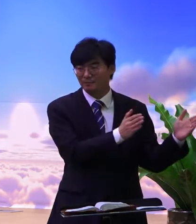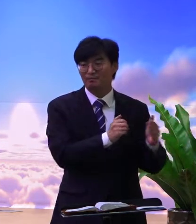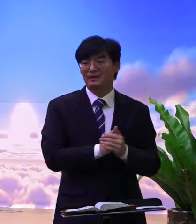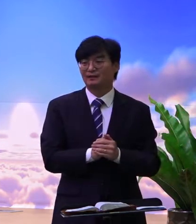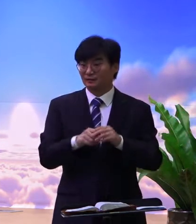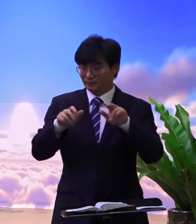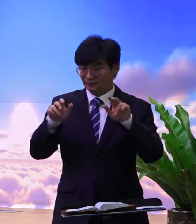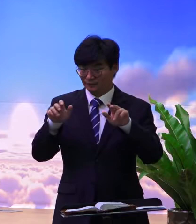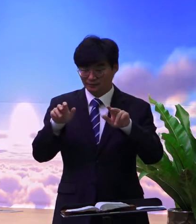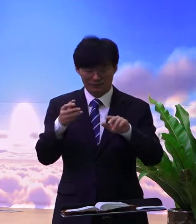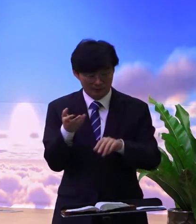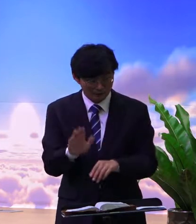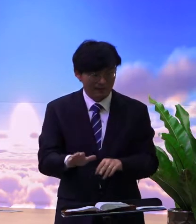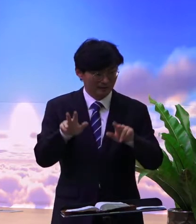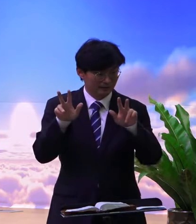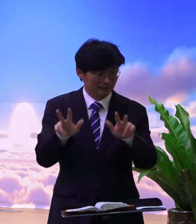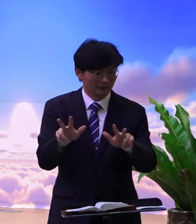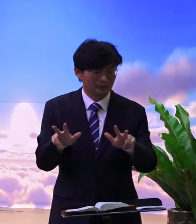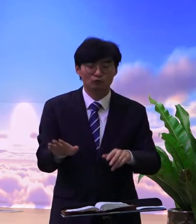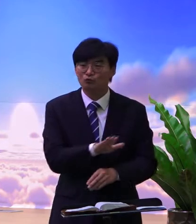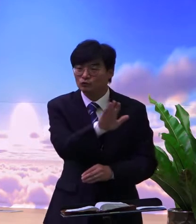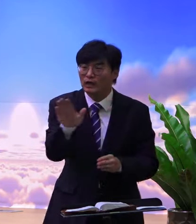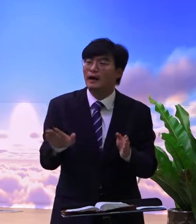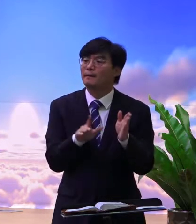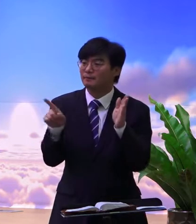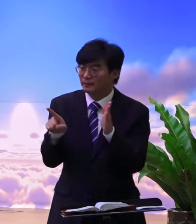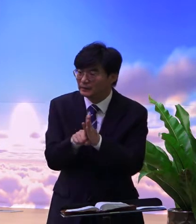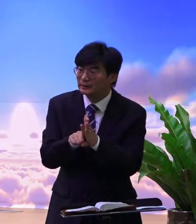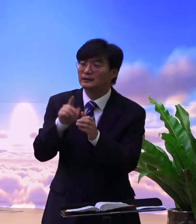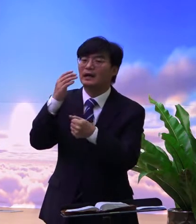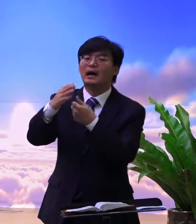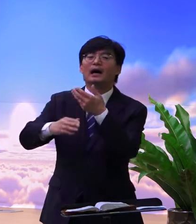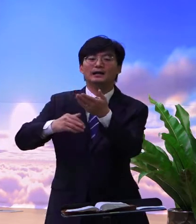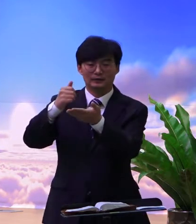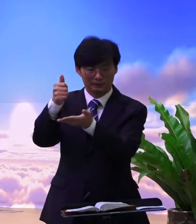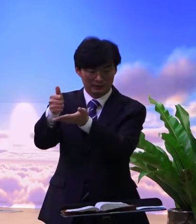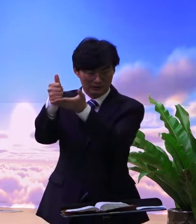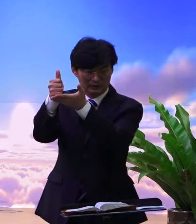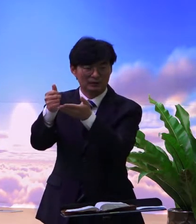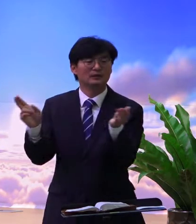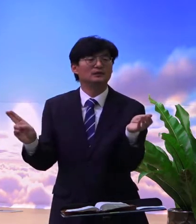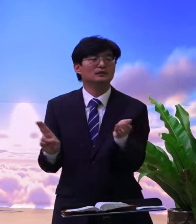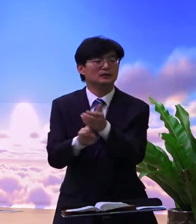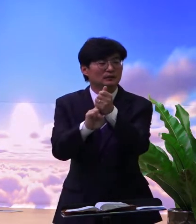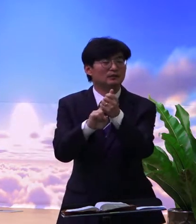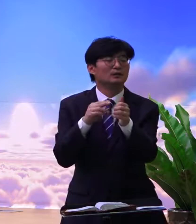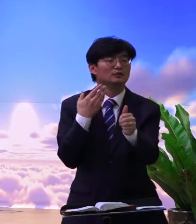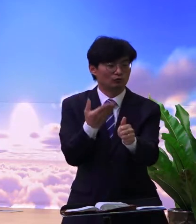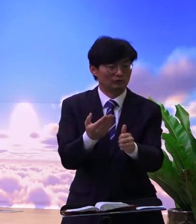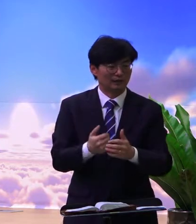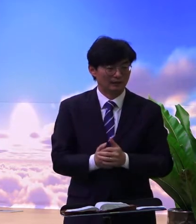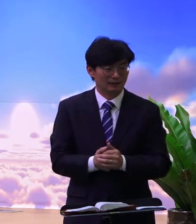믿는 하나님이 바로 여러분의 삶에서 기적을 행하시는 하나님이신 줄 믿습니다.